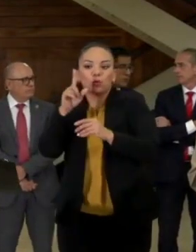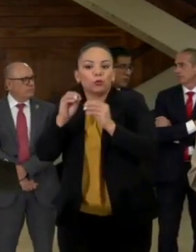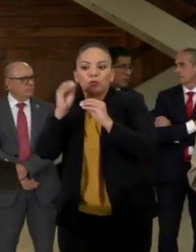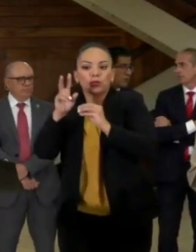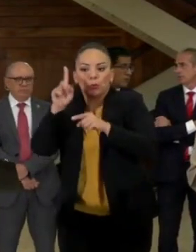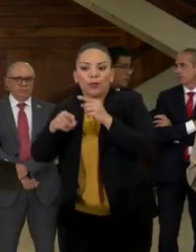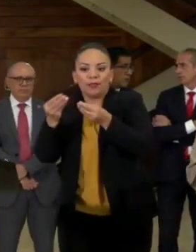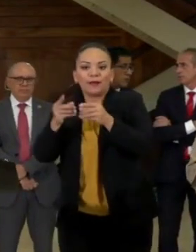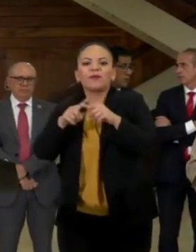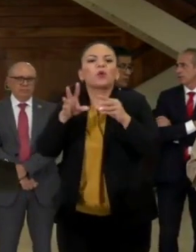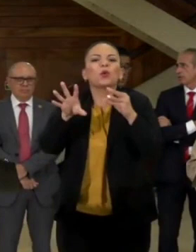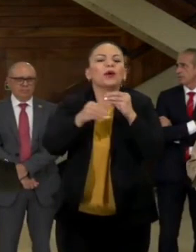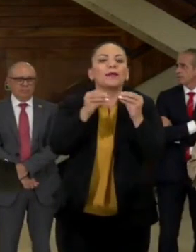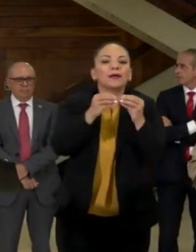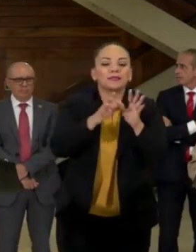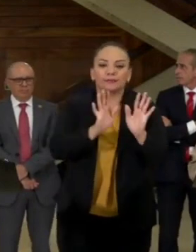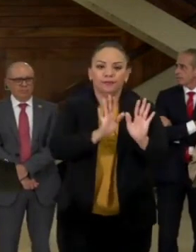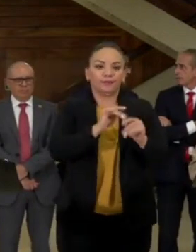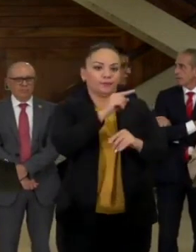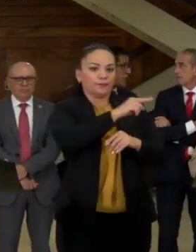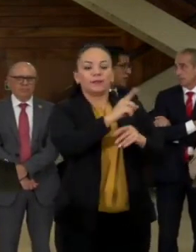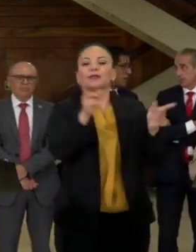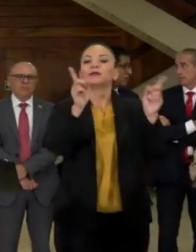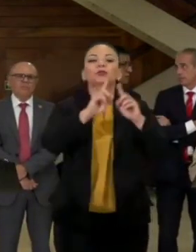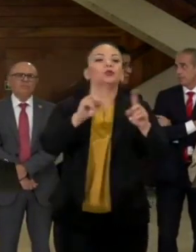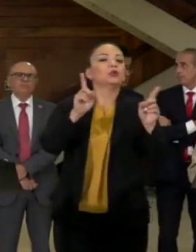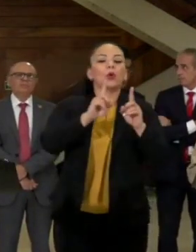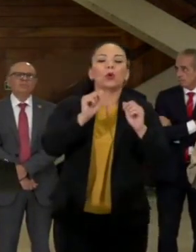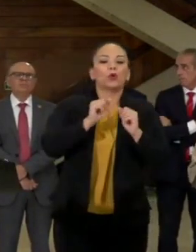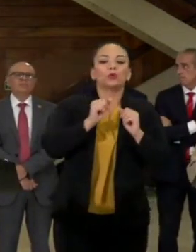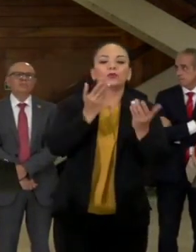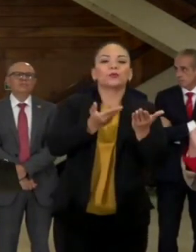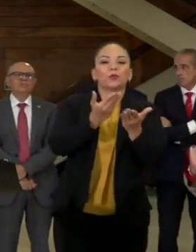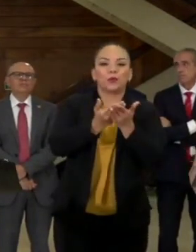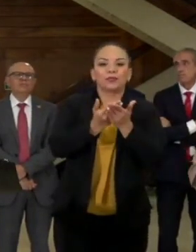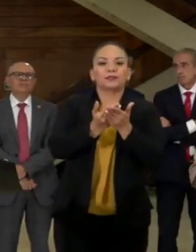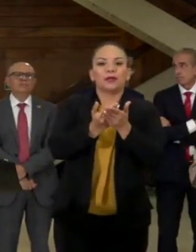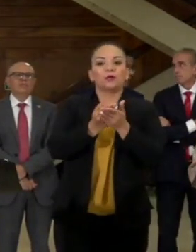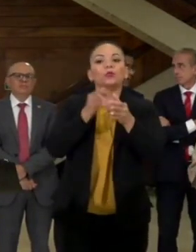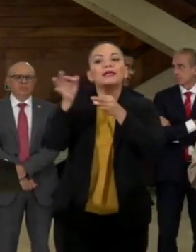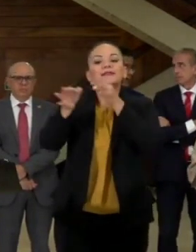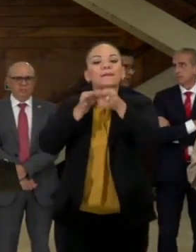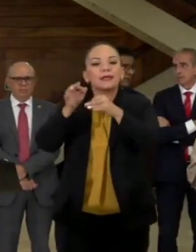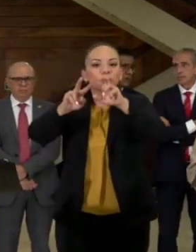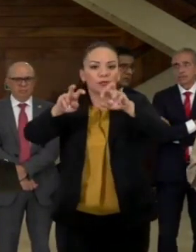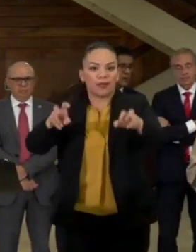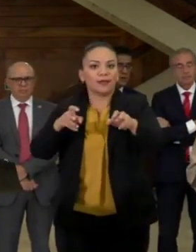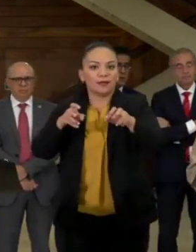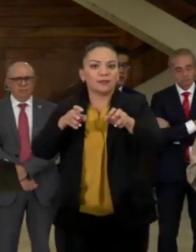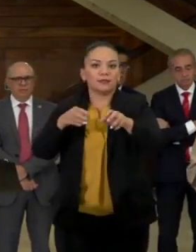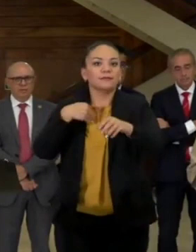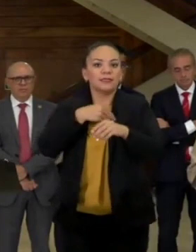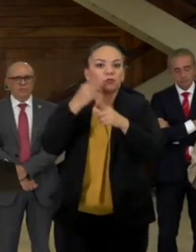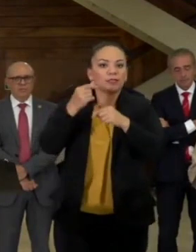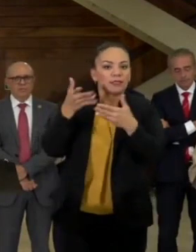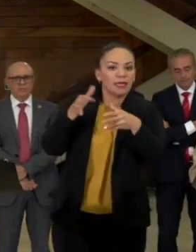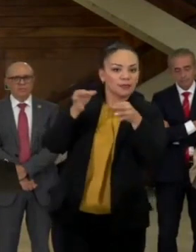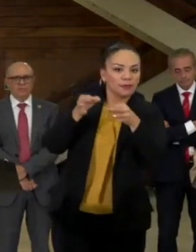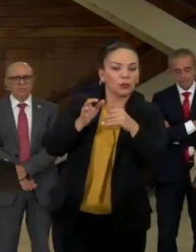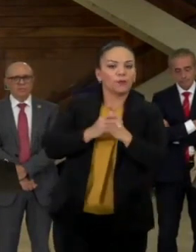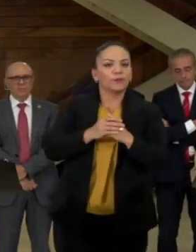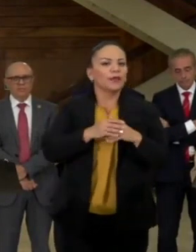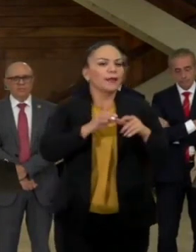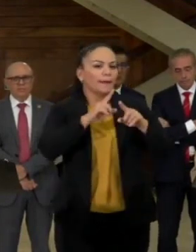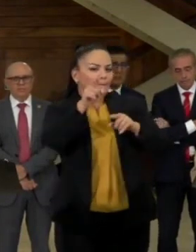1%? No había una propuesta, había una explicación del análisis que se hizo y yo creo que ya el ministro de Hacienda ya lo explicó. Digamos, pero como se